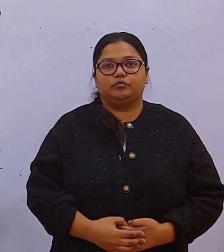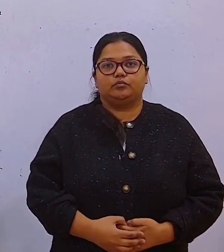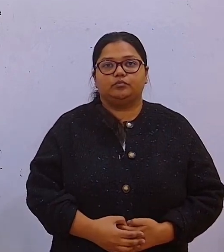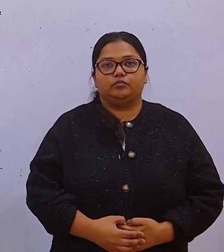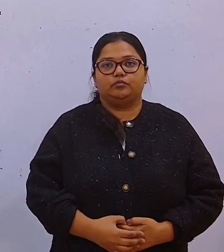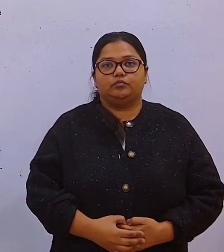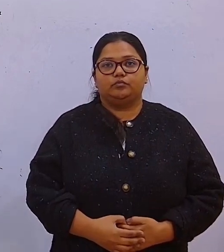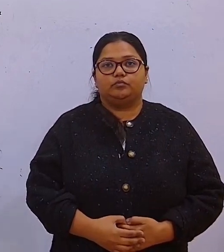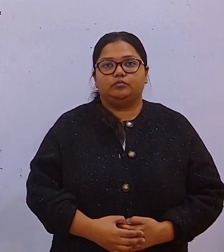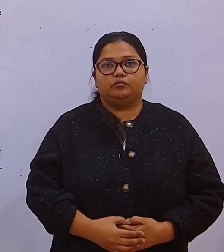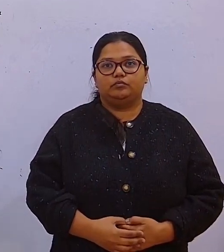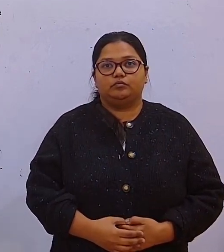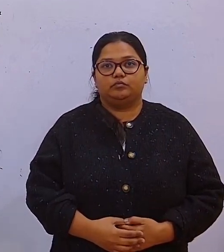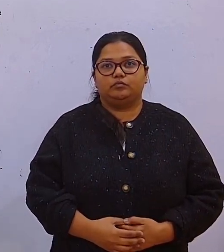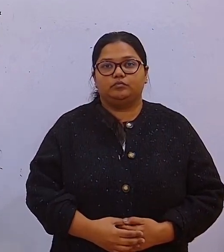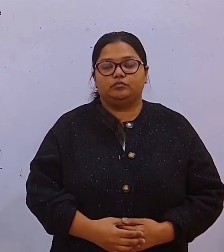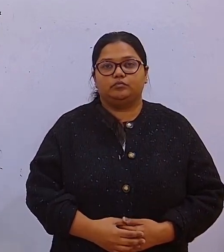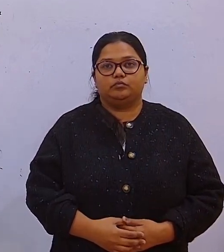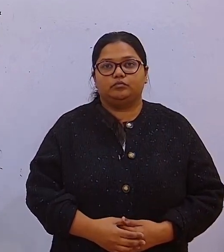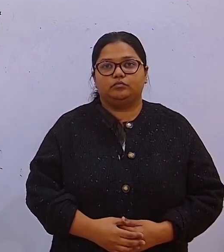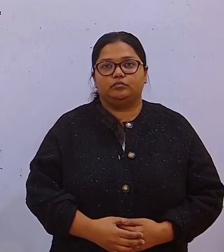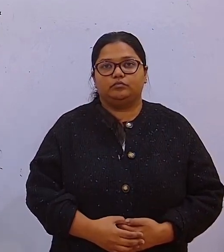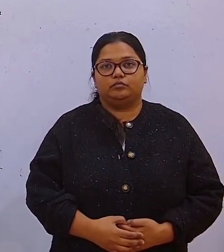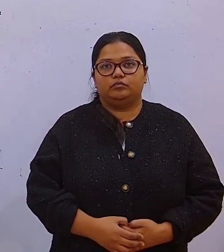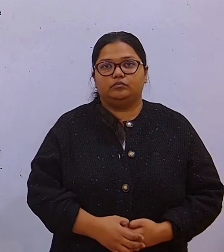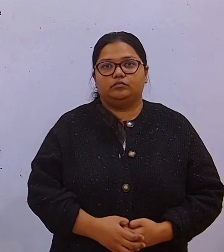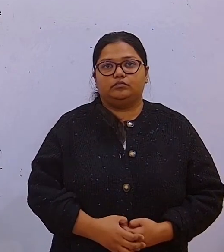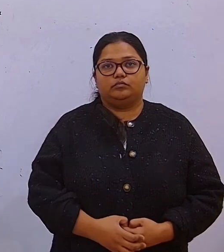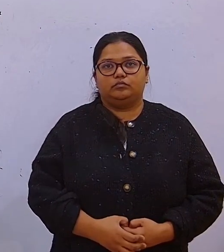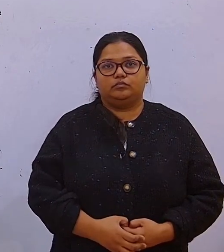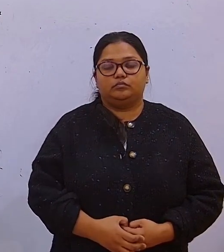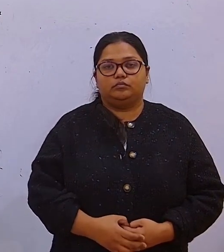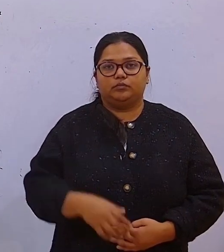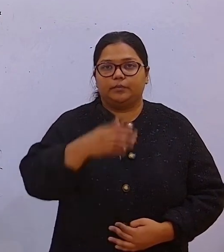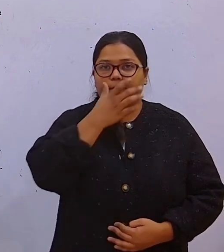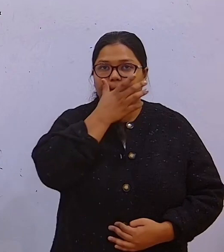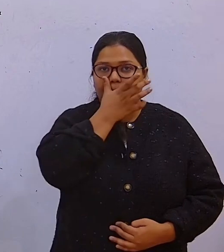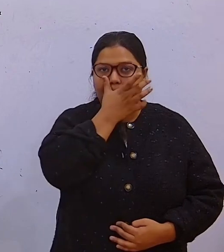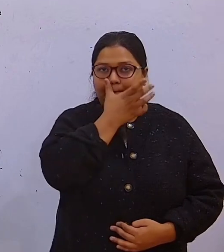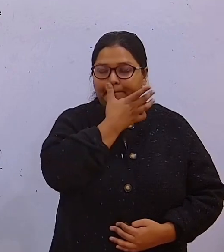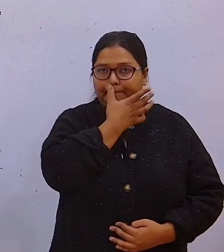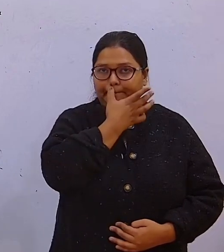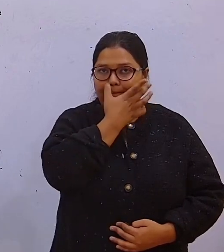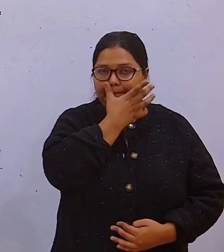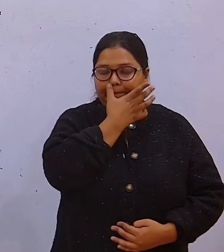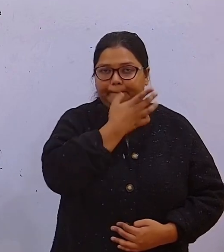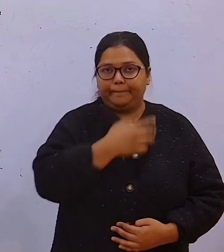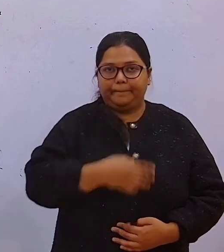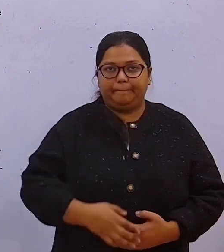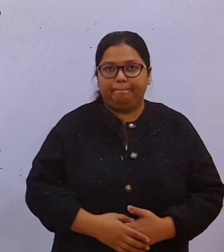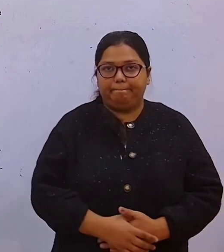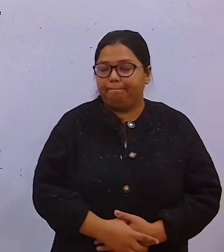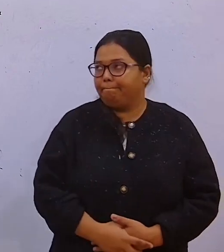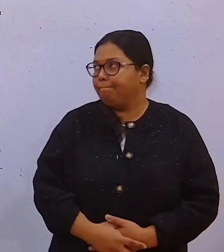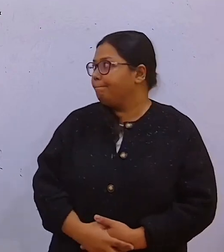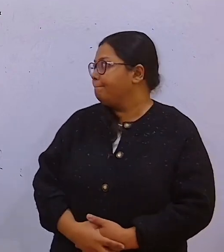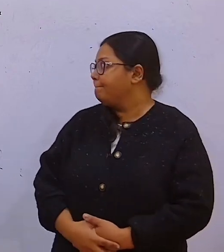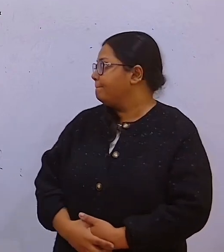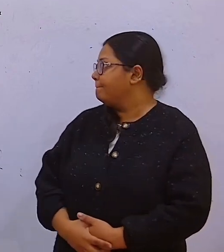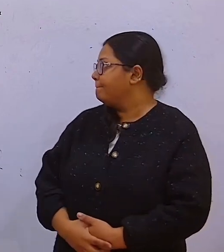गिनती का बोध कराना हो, गिनती का बोध कराना